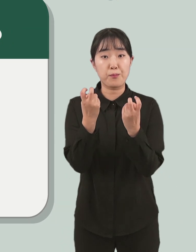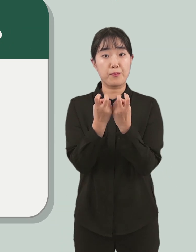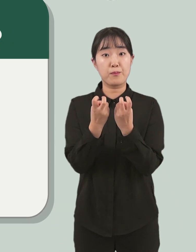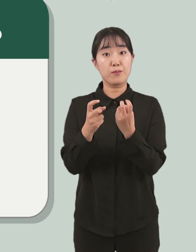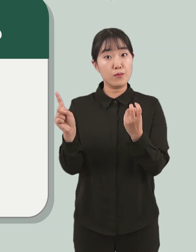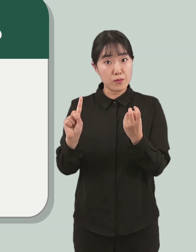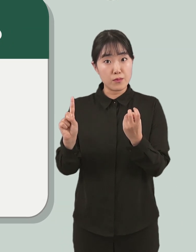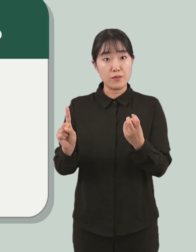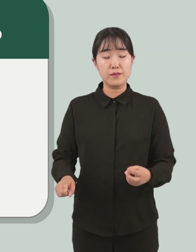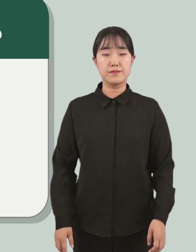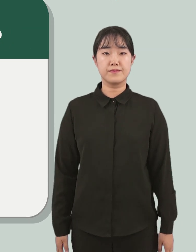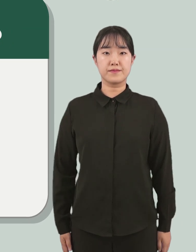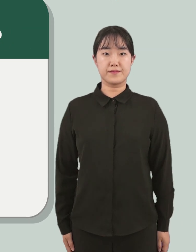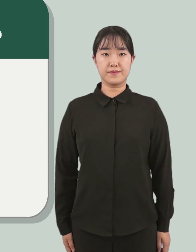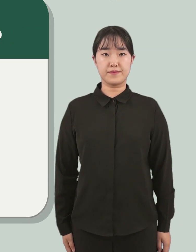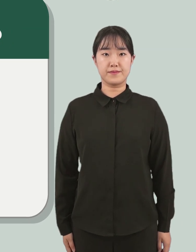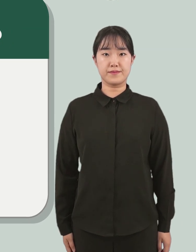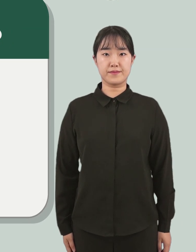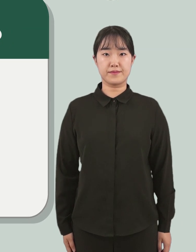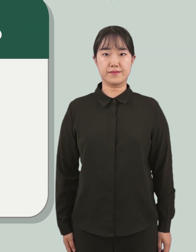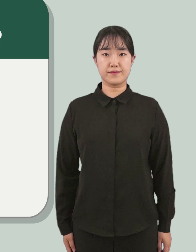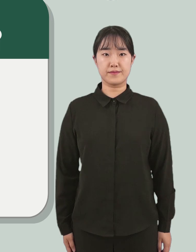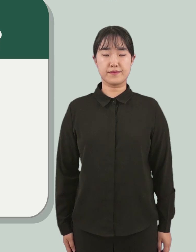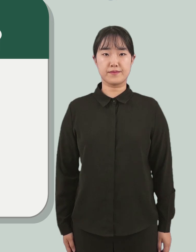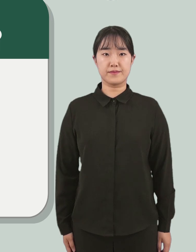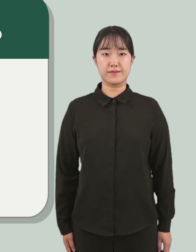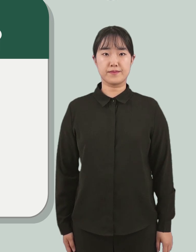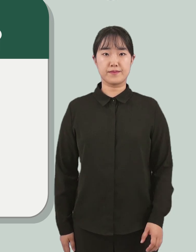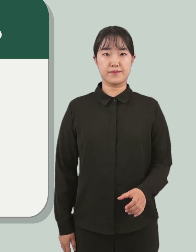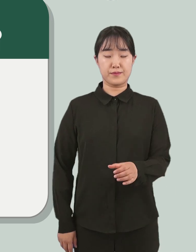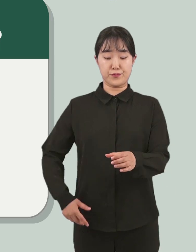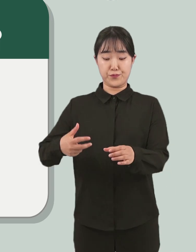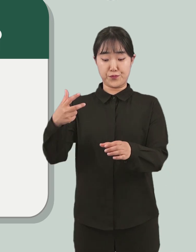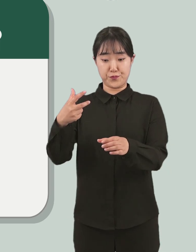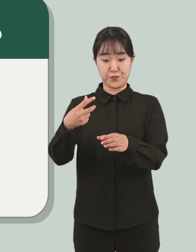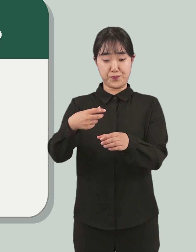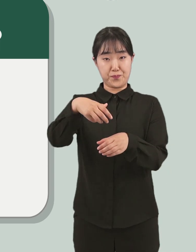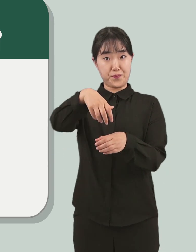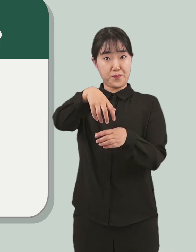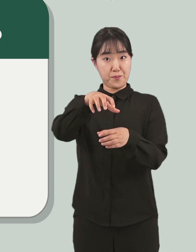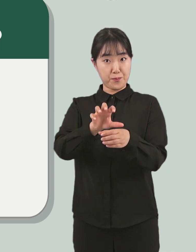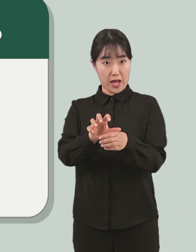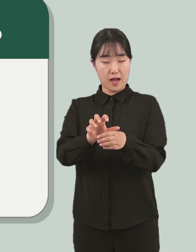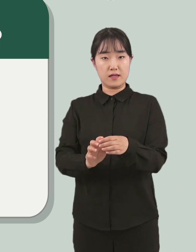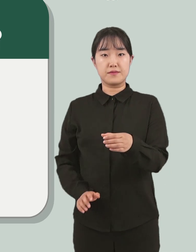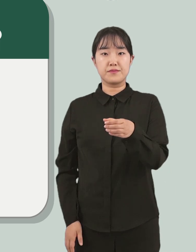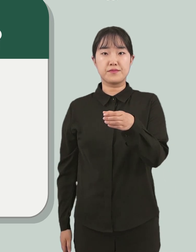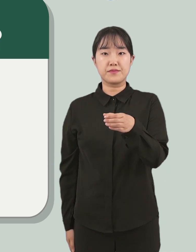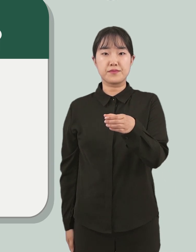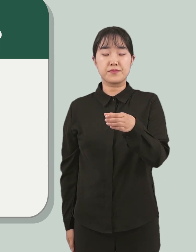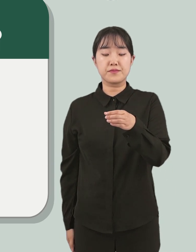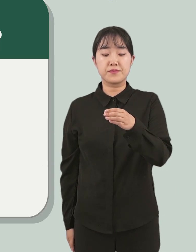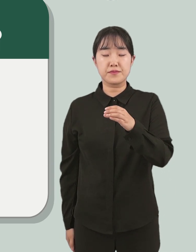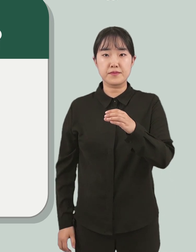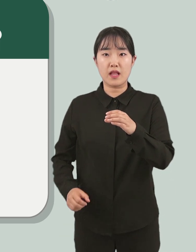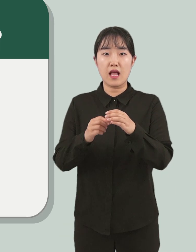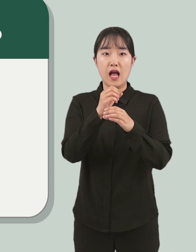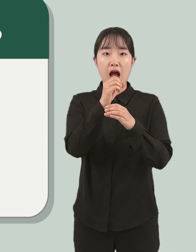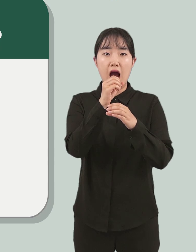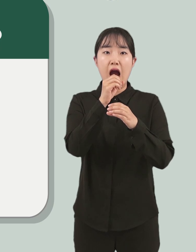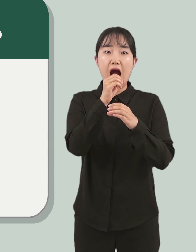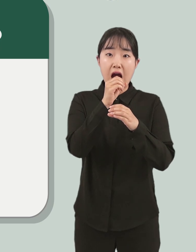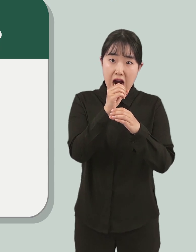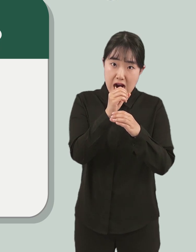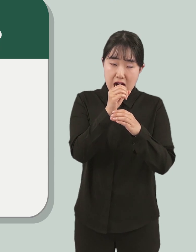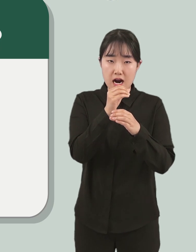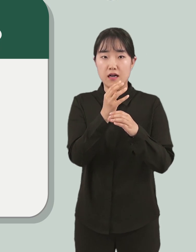이 의료기기의 사용 방법은 무엇입니까? 약물을 넣은 상태에서 본체 상단부를 몸쪽으로 약간